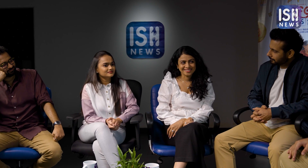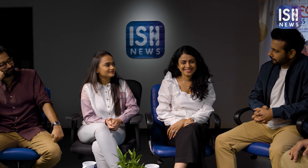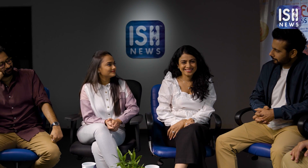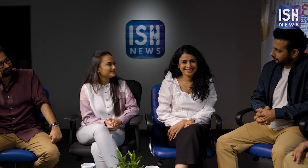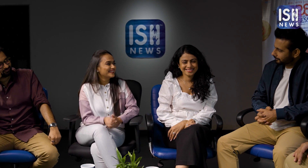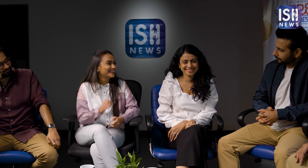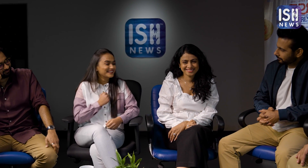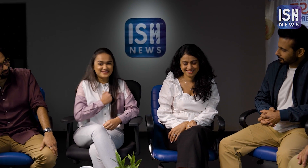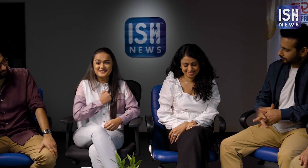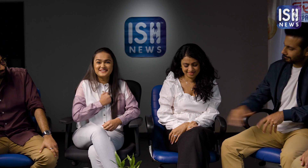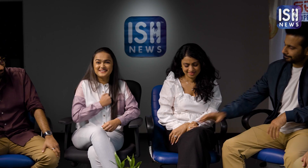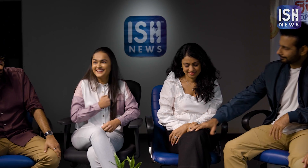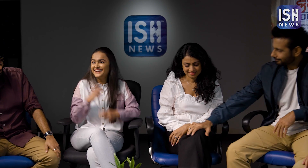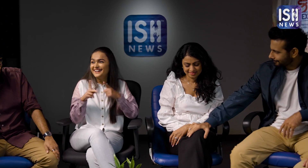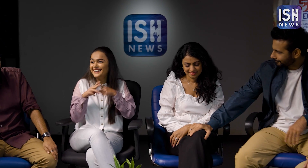सॉरी,